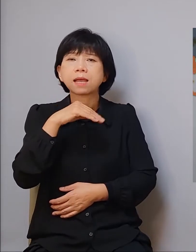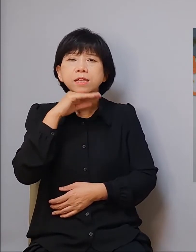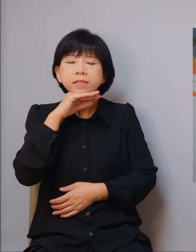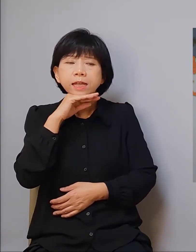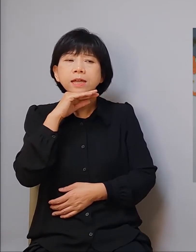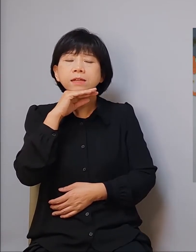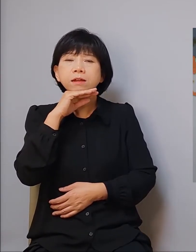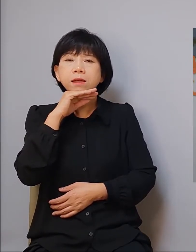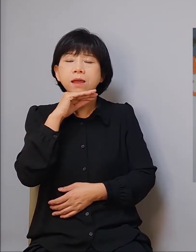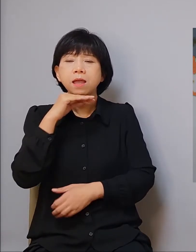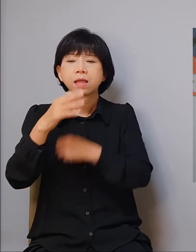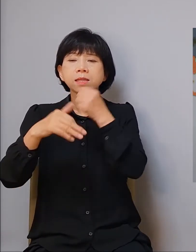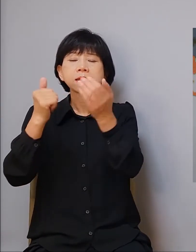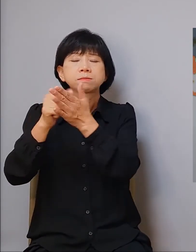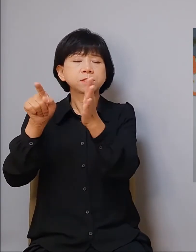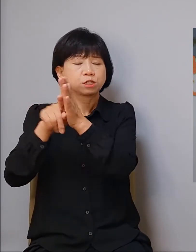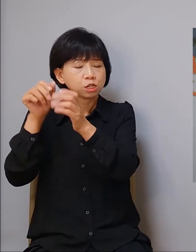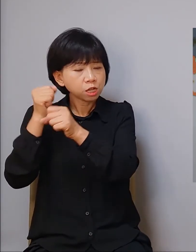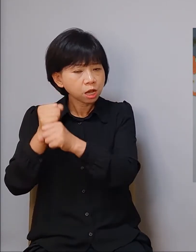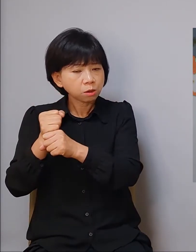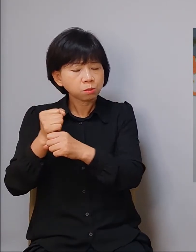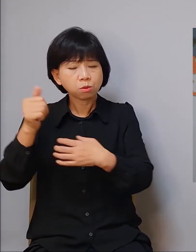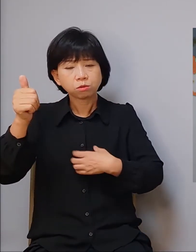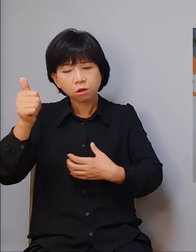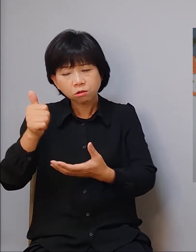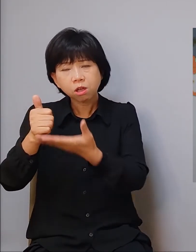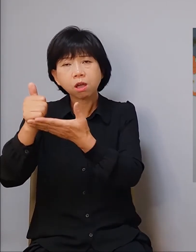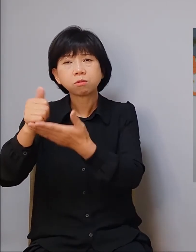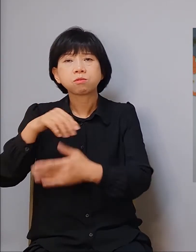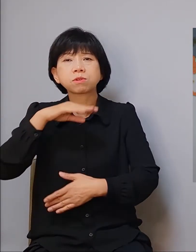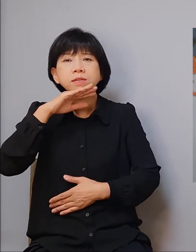신뢰하고 경외하며 기다려라 말씀하시는 거죠.